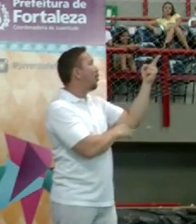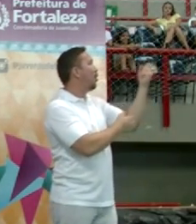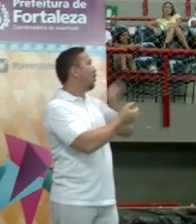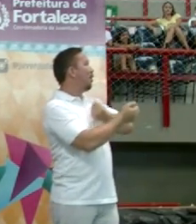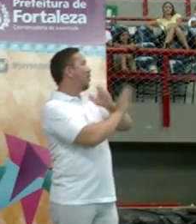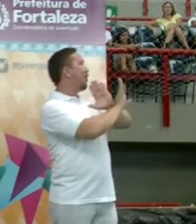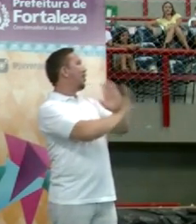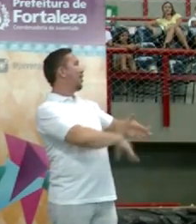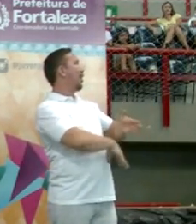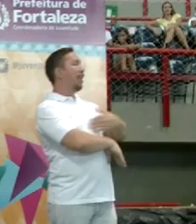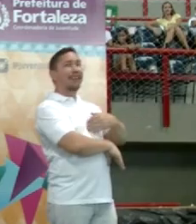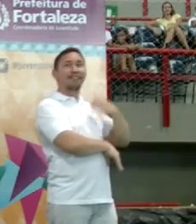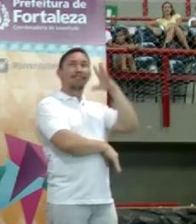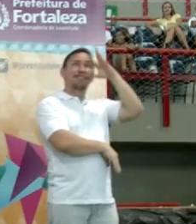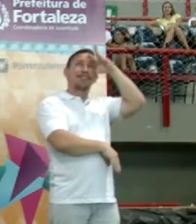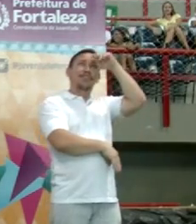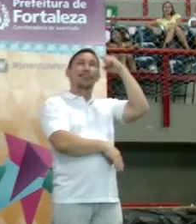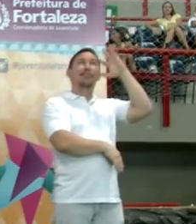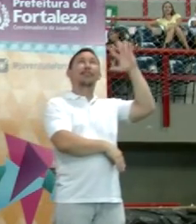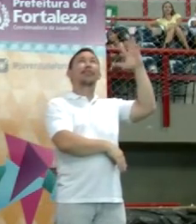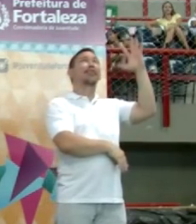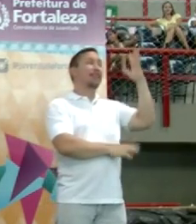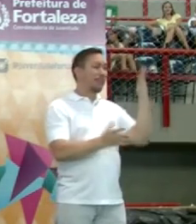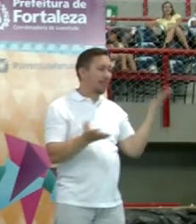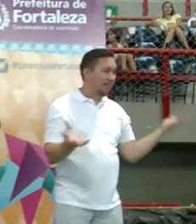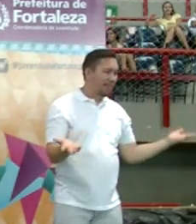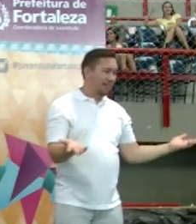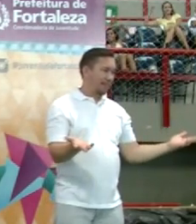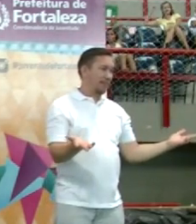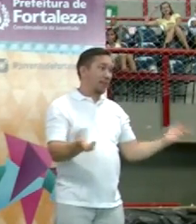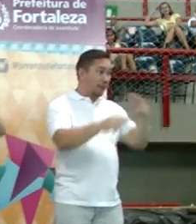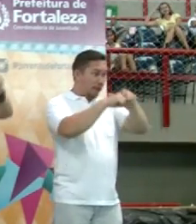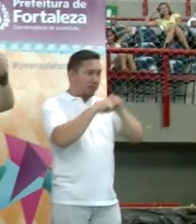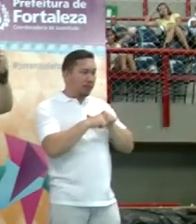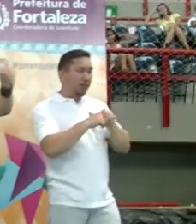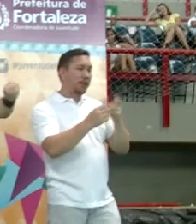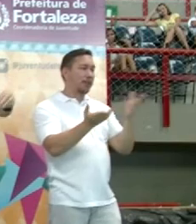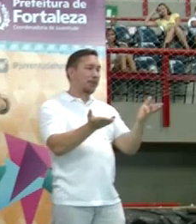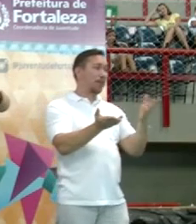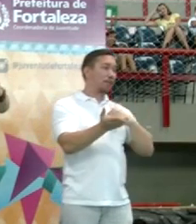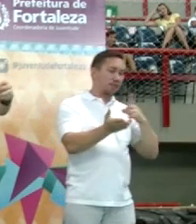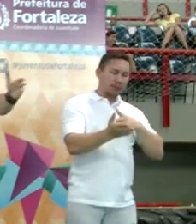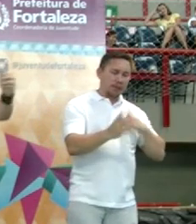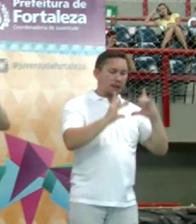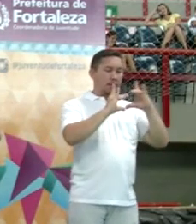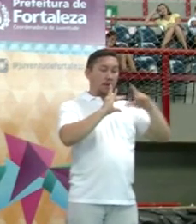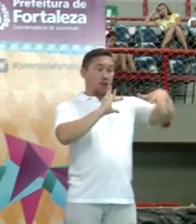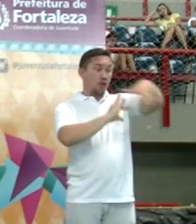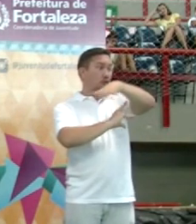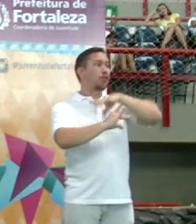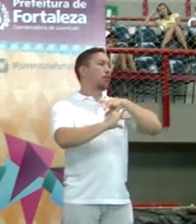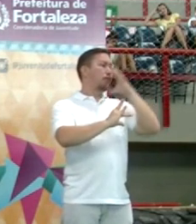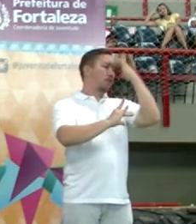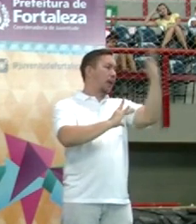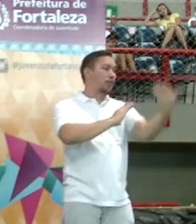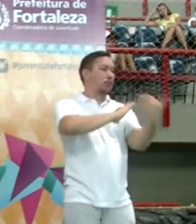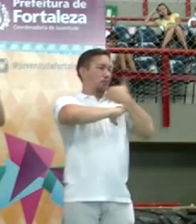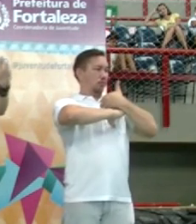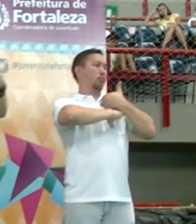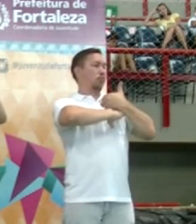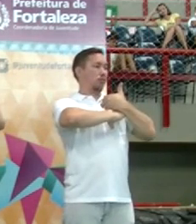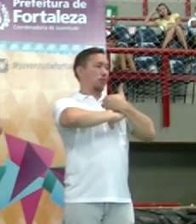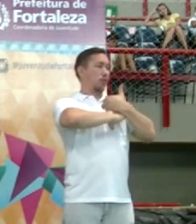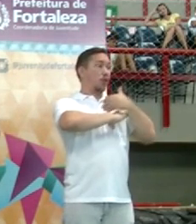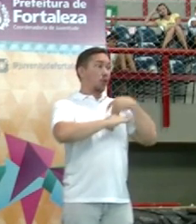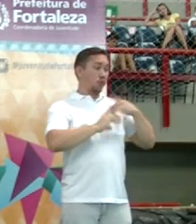morri. Ficou só minha consciência falando aqui, tá? Então, cara, o feudo era fácil de ser invadido. Então